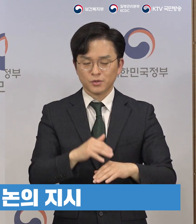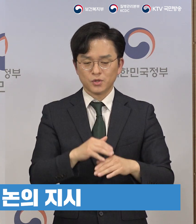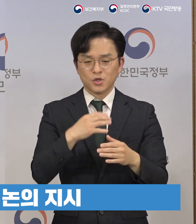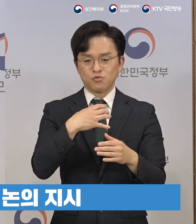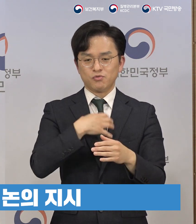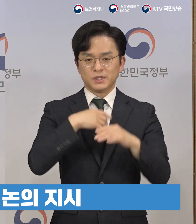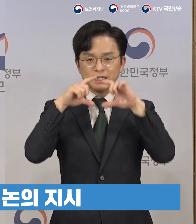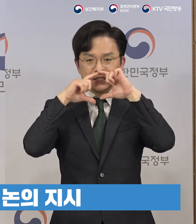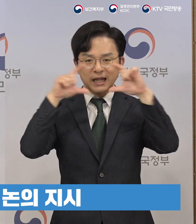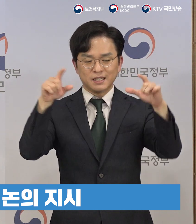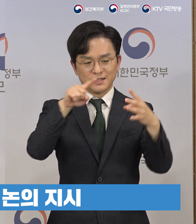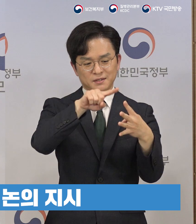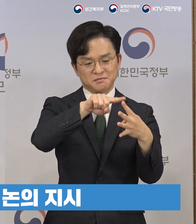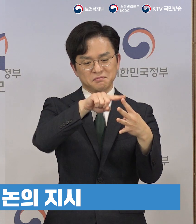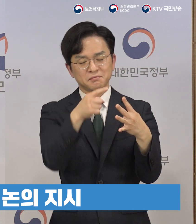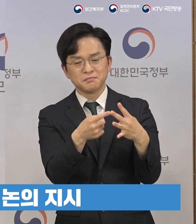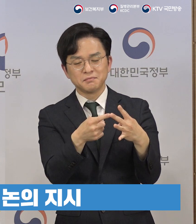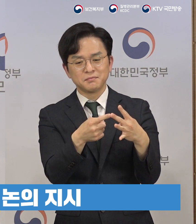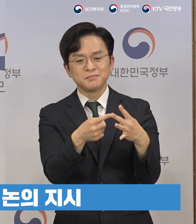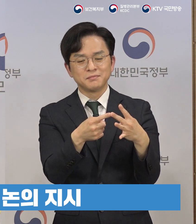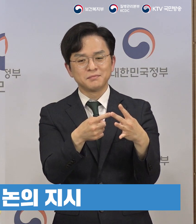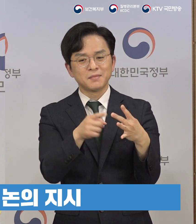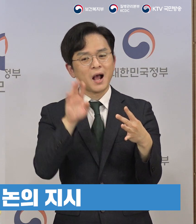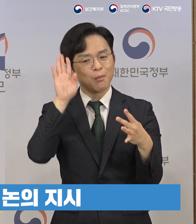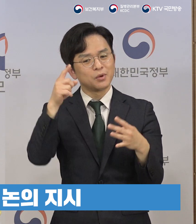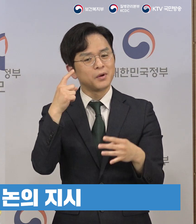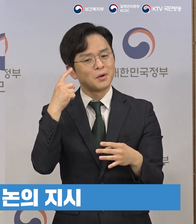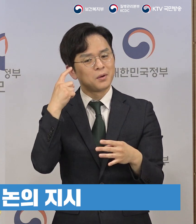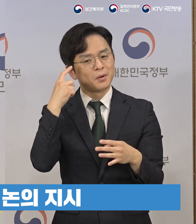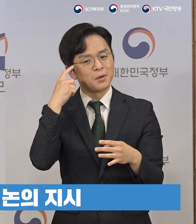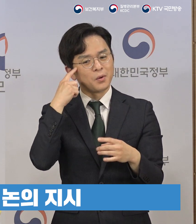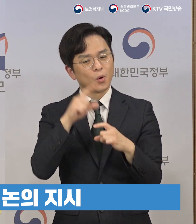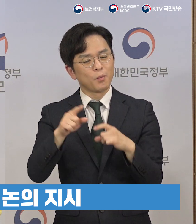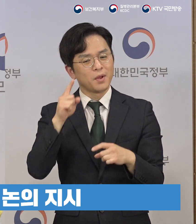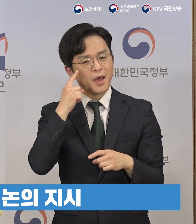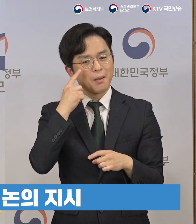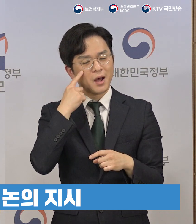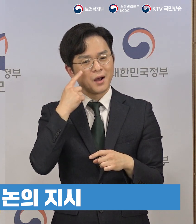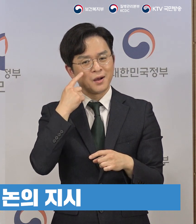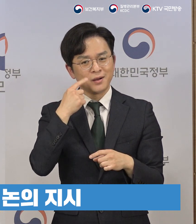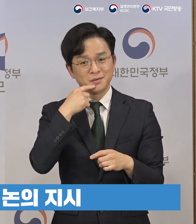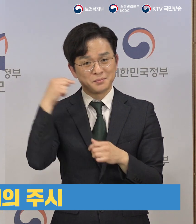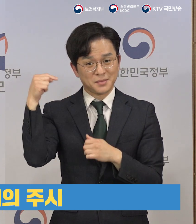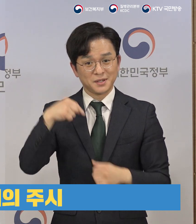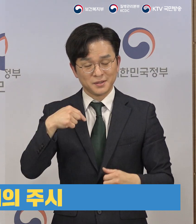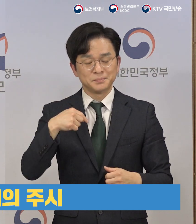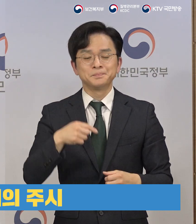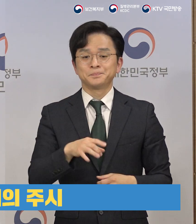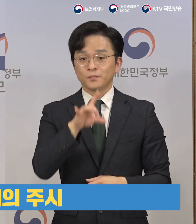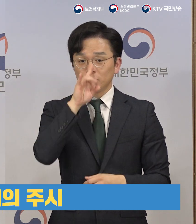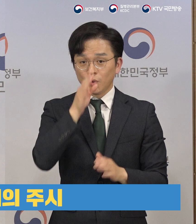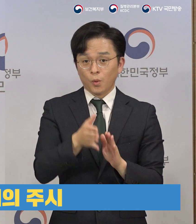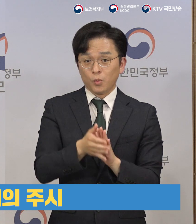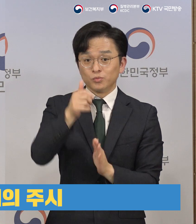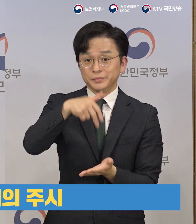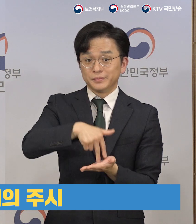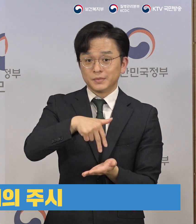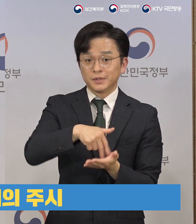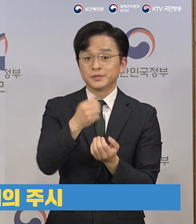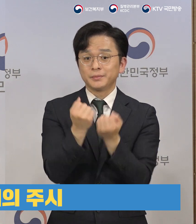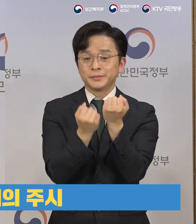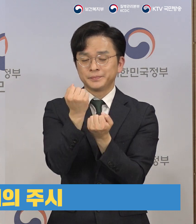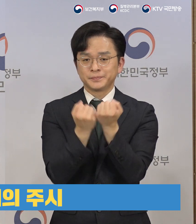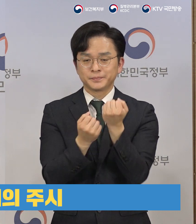시작할 것을 지시 하셨습니다 제 이들 방법 원이나 중수 본 에서는 현재